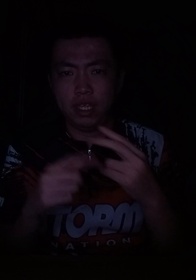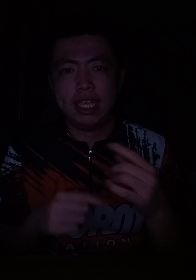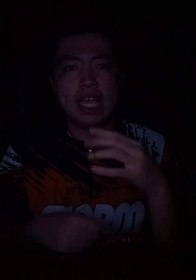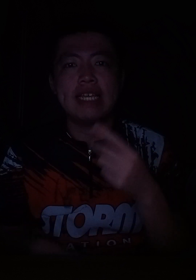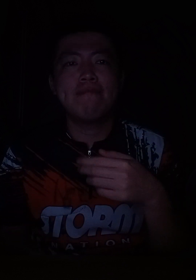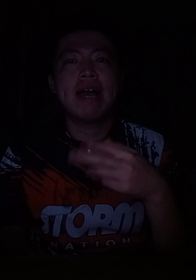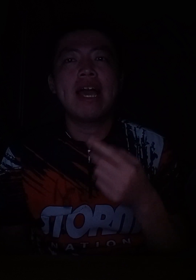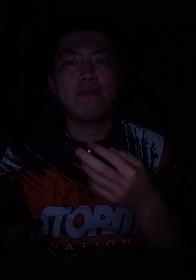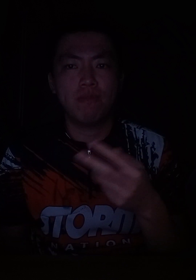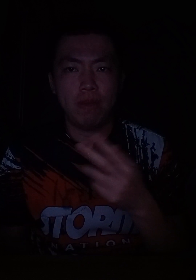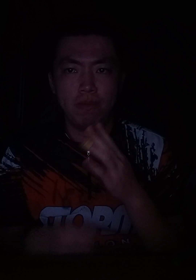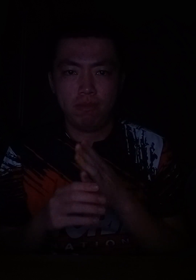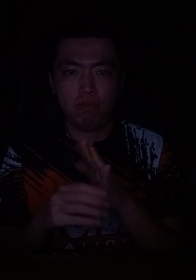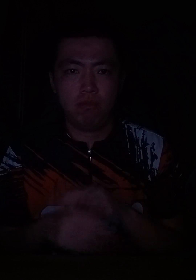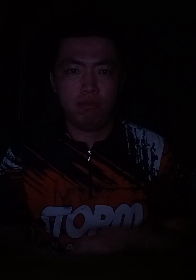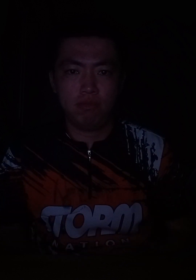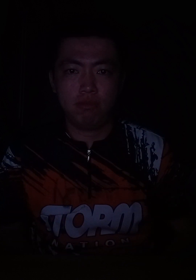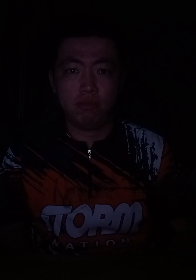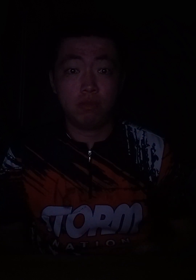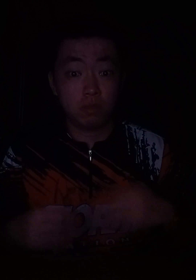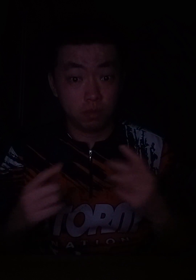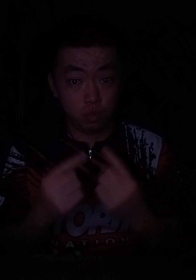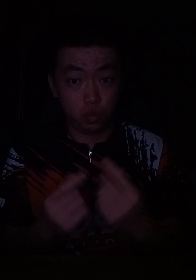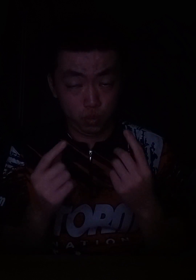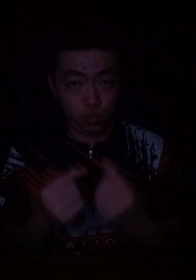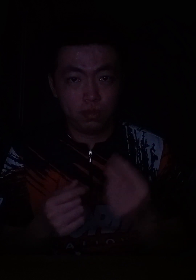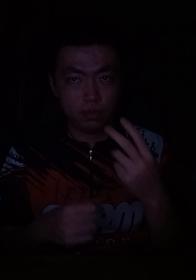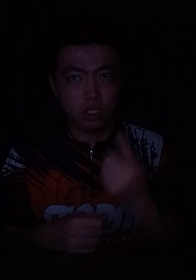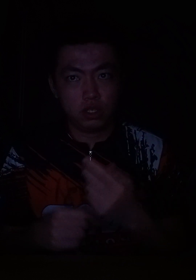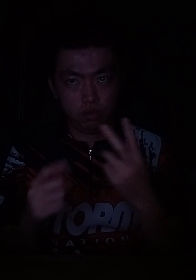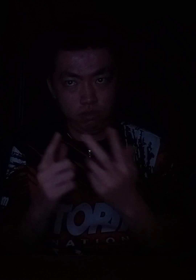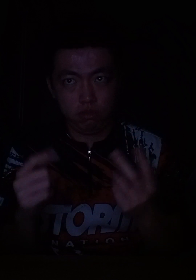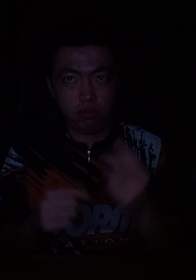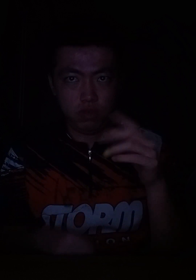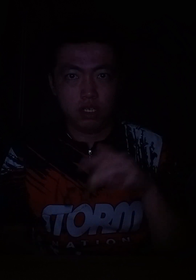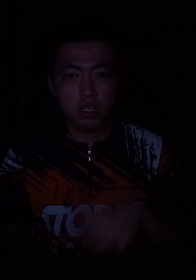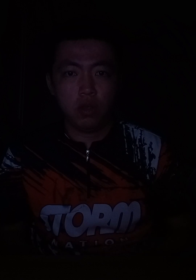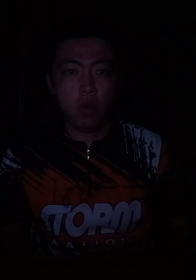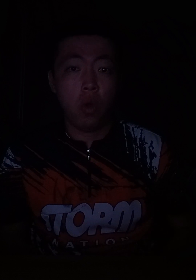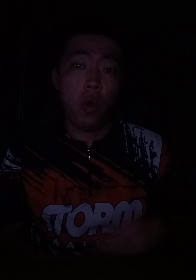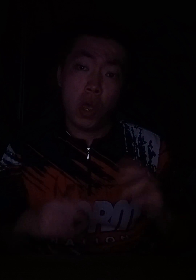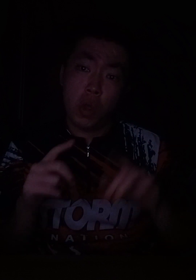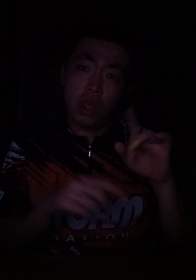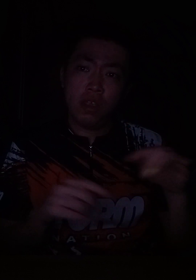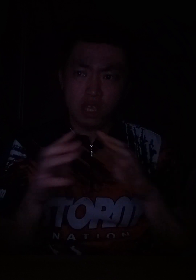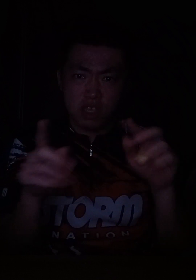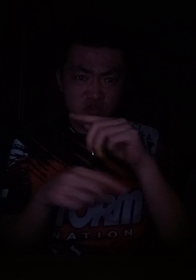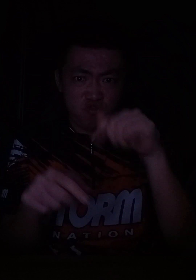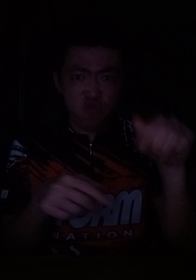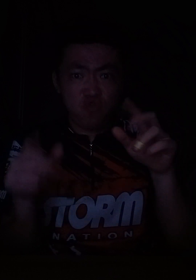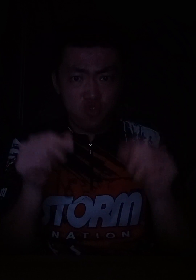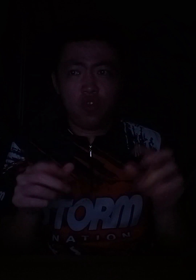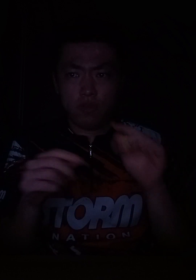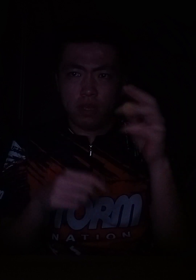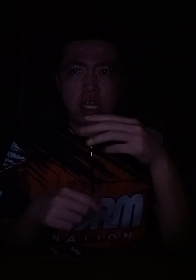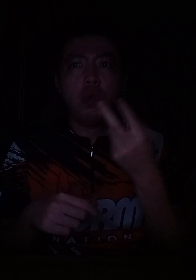마약 판매책입니다. 이 남성은 지난 2020년 8월부터 9월까지 약 5천 명이 동시 투약할 수 있는 필로폰